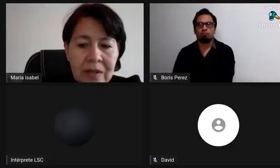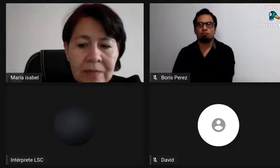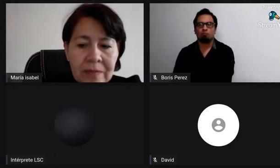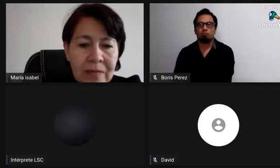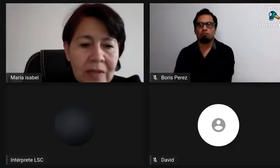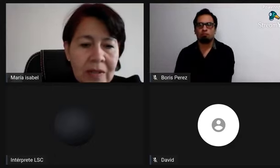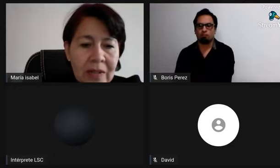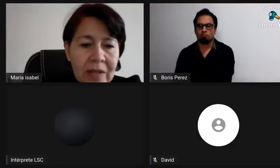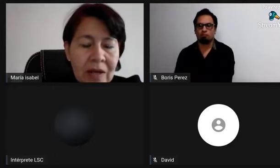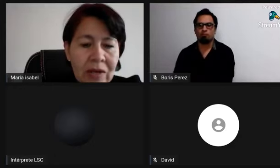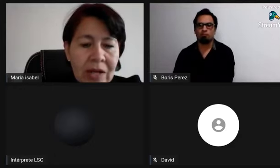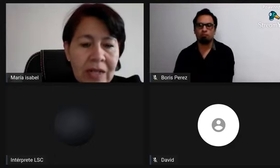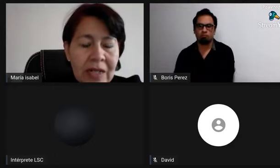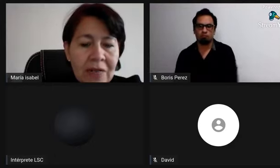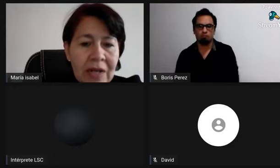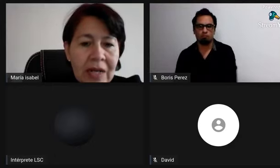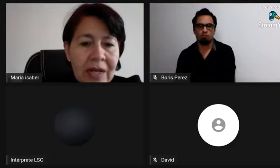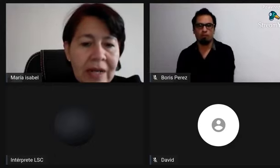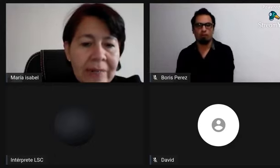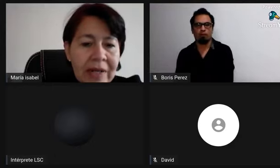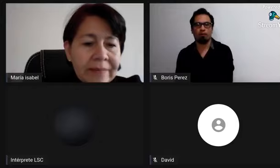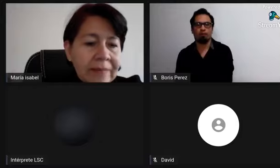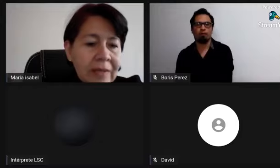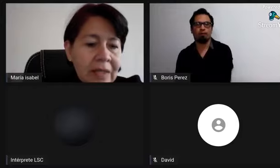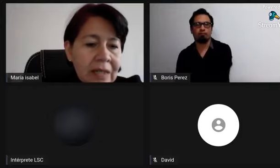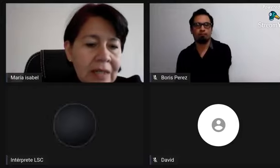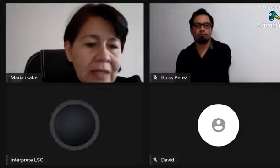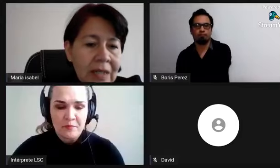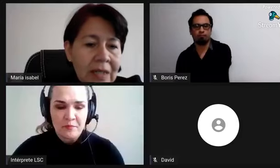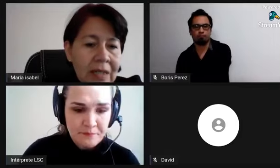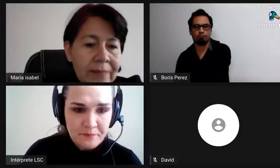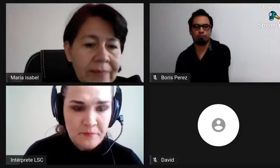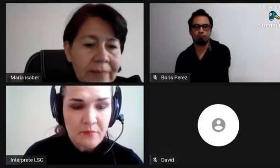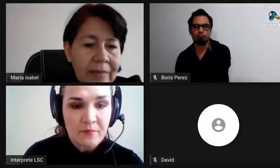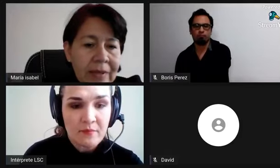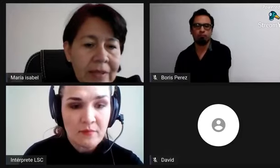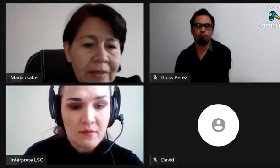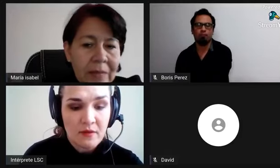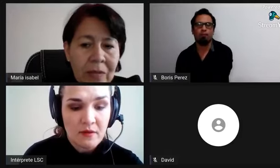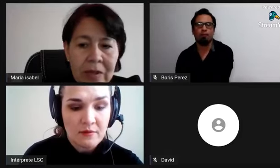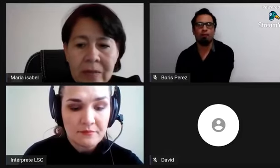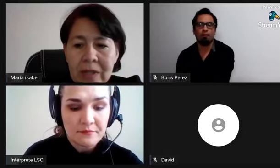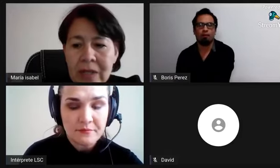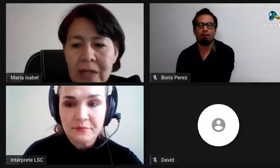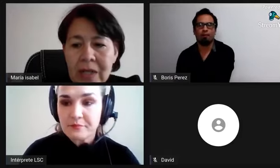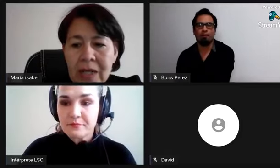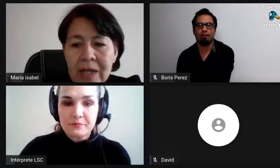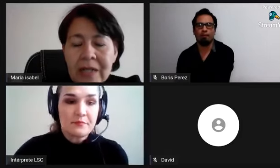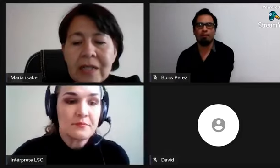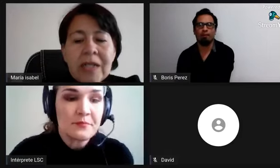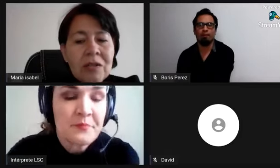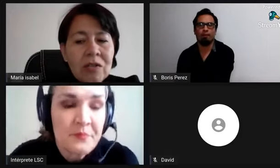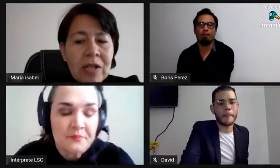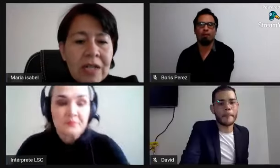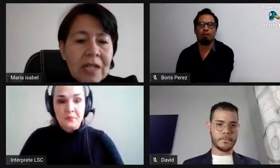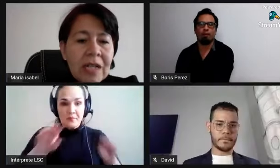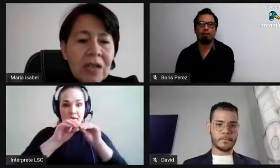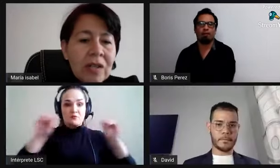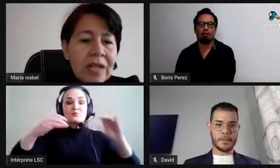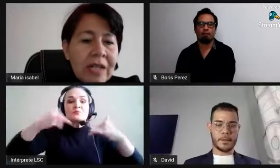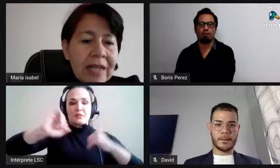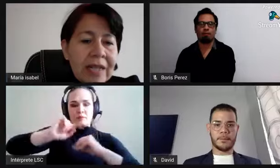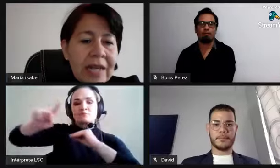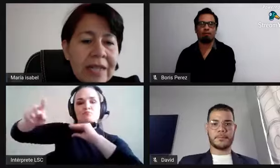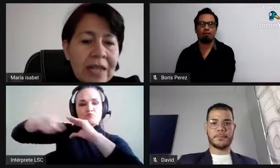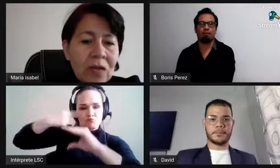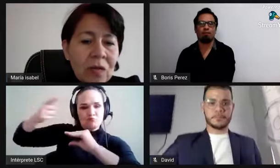no sé si Laura activa la cámara. Sí. Bueno, sí, nos han